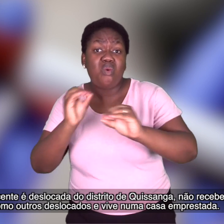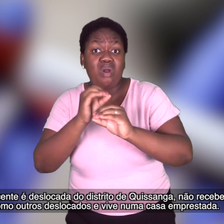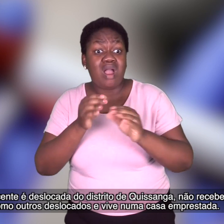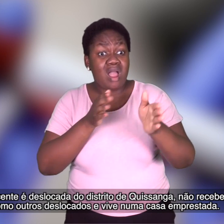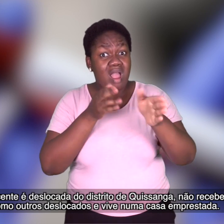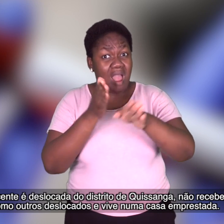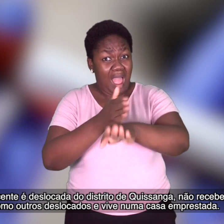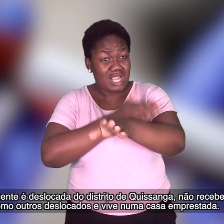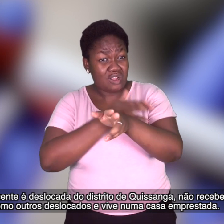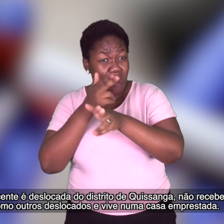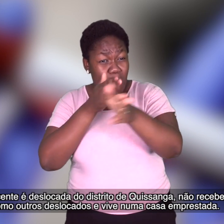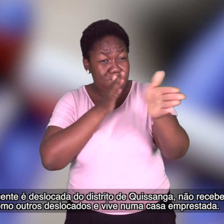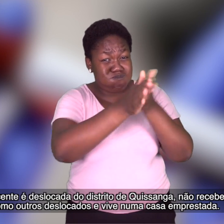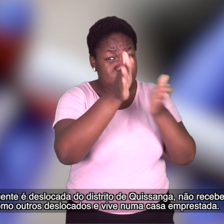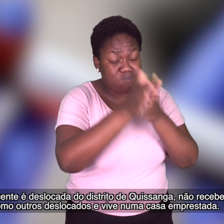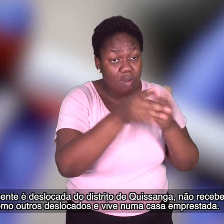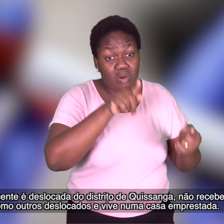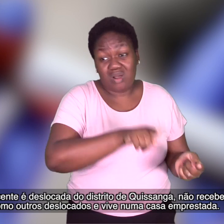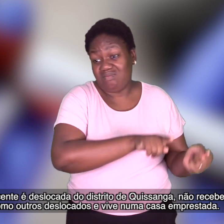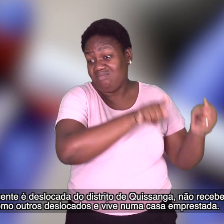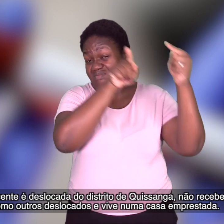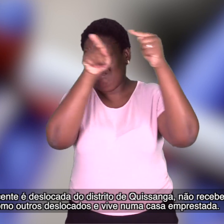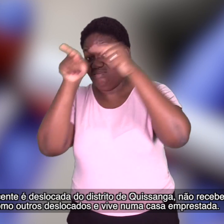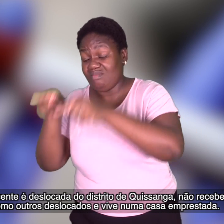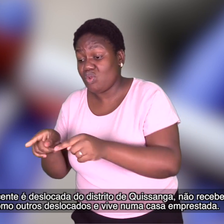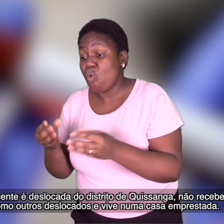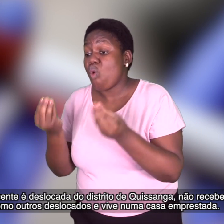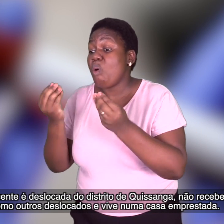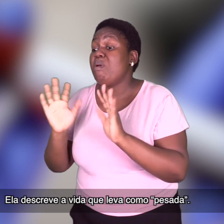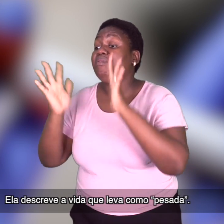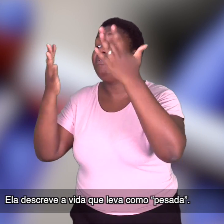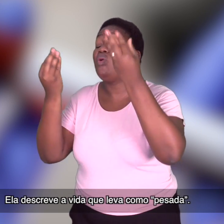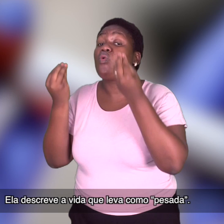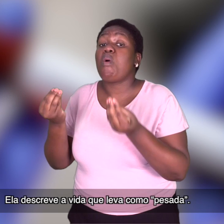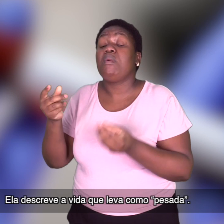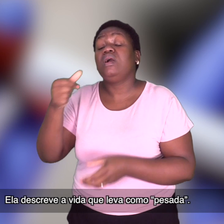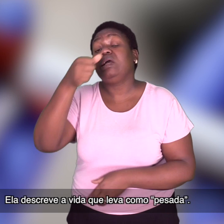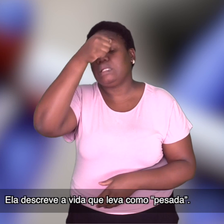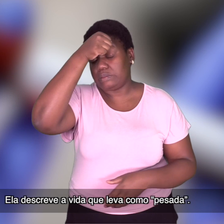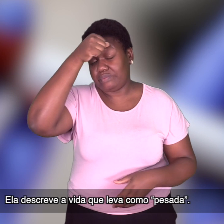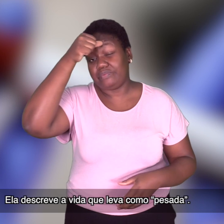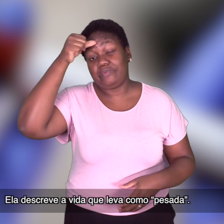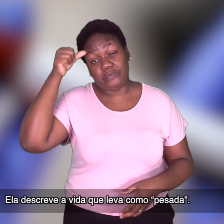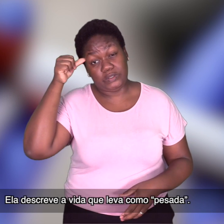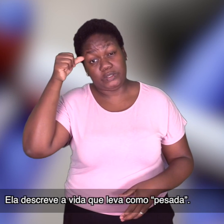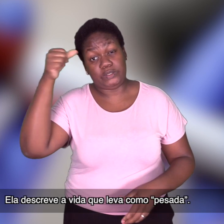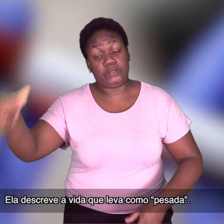como outros deslocados e vive numa casa emprestada. Ela descreve a vida que leva como pesada.